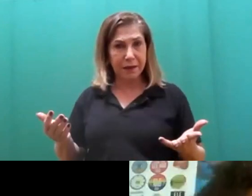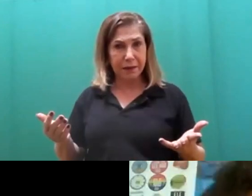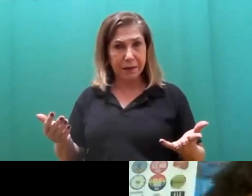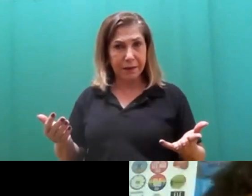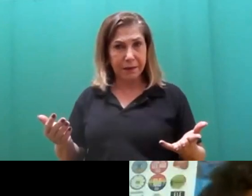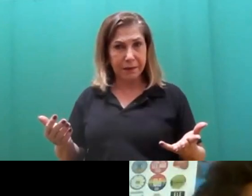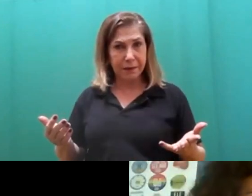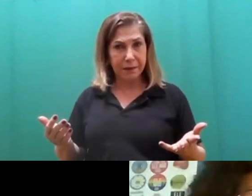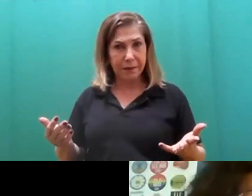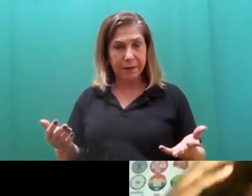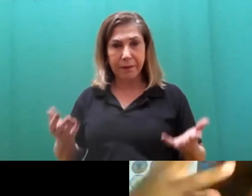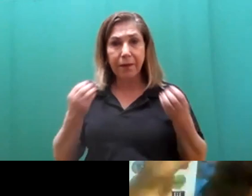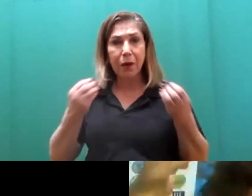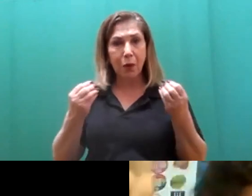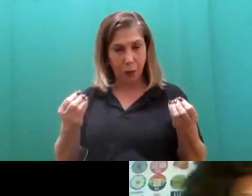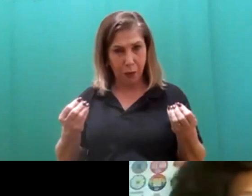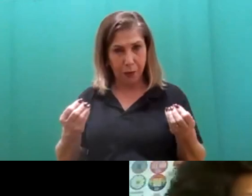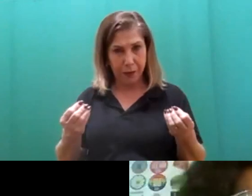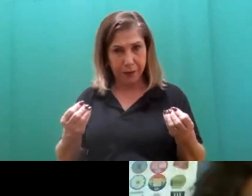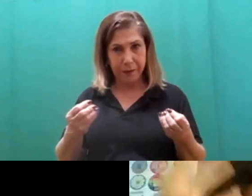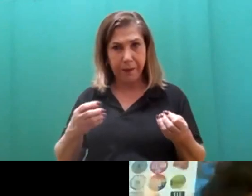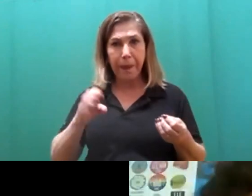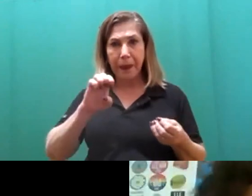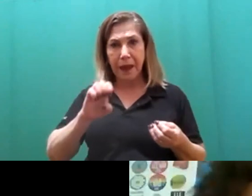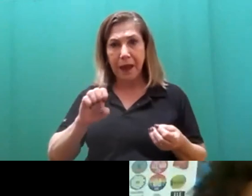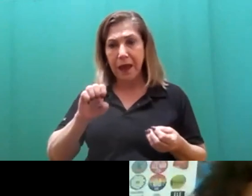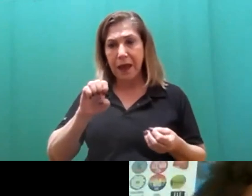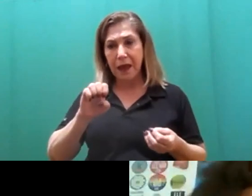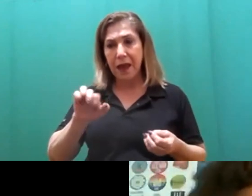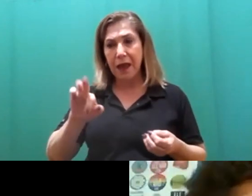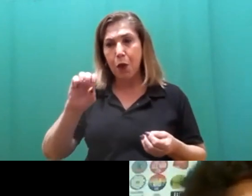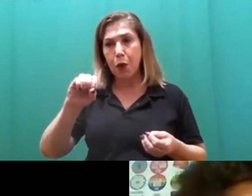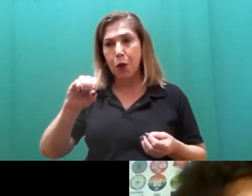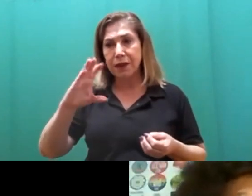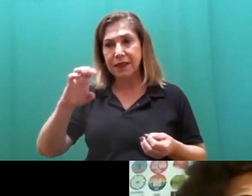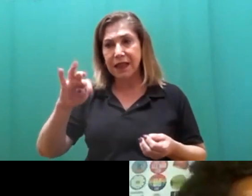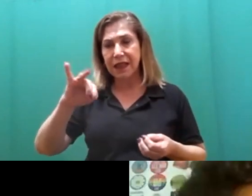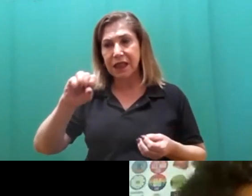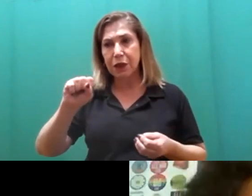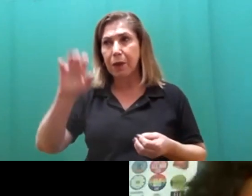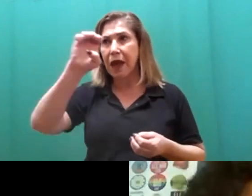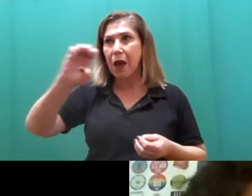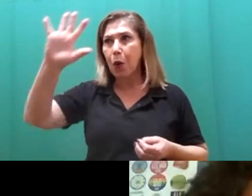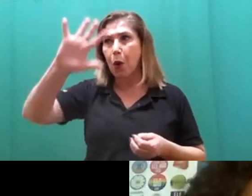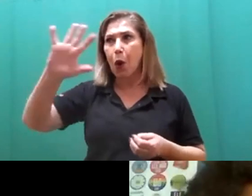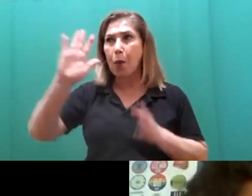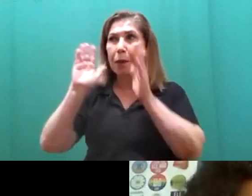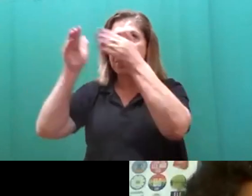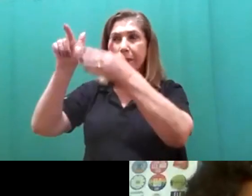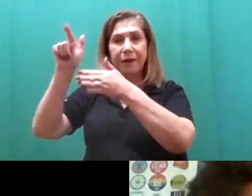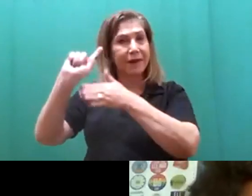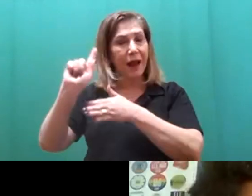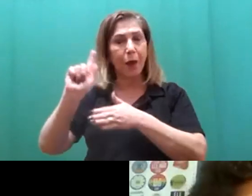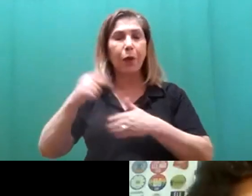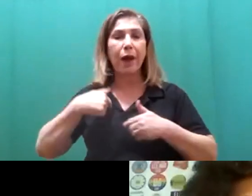eurocentrismo, não é a geografia de estar na Europa, mas é esse olhar para a história e para o